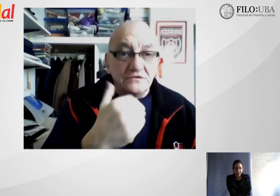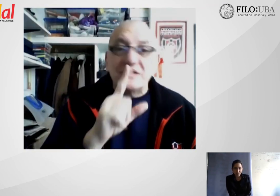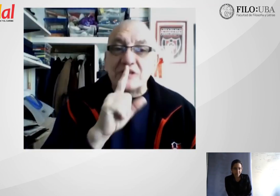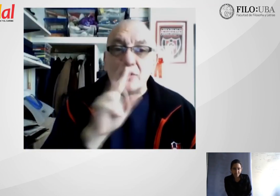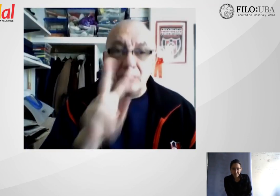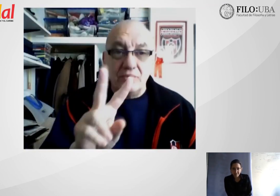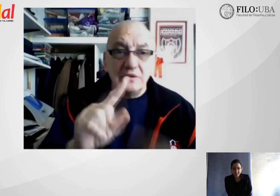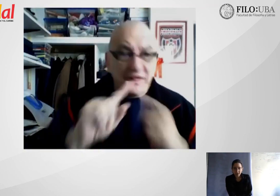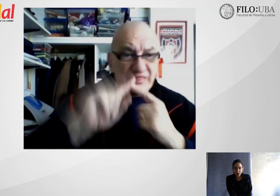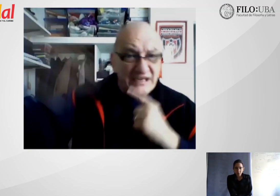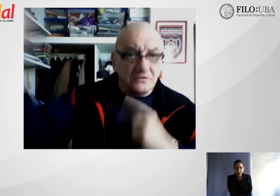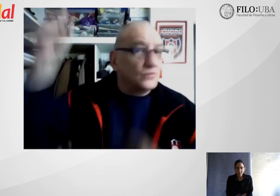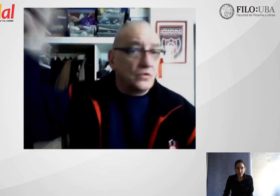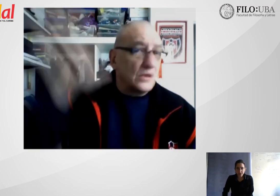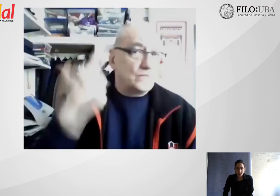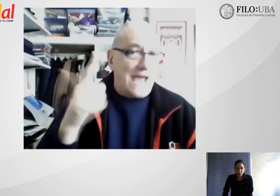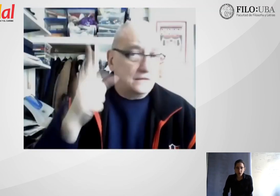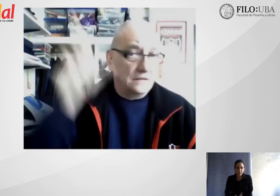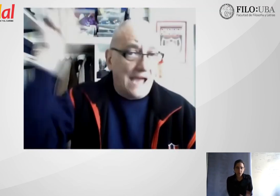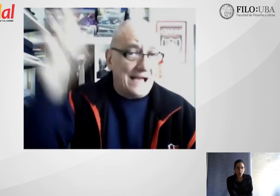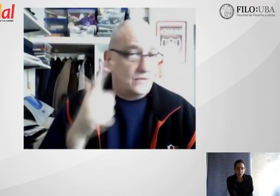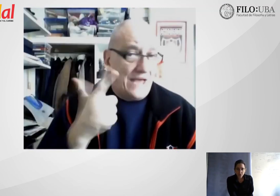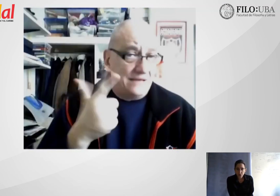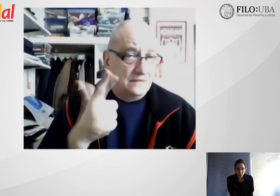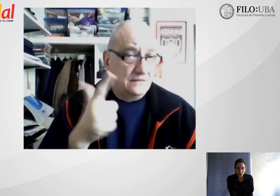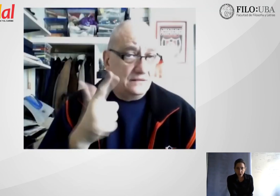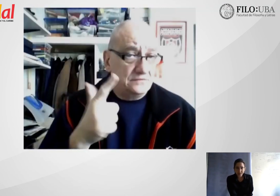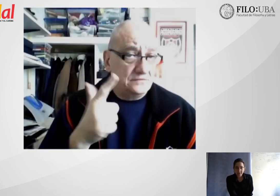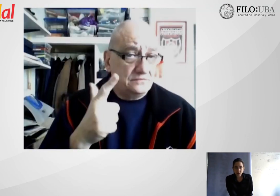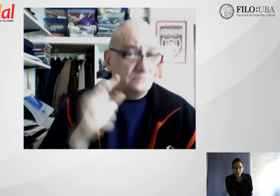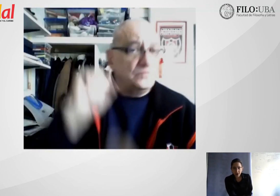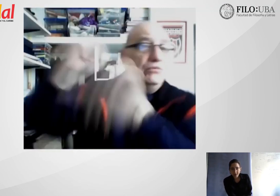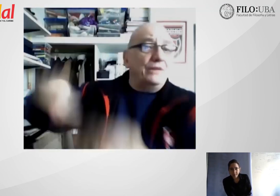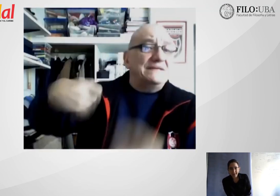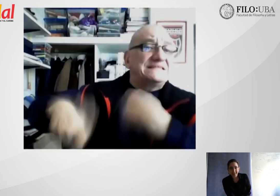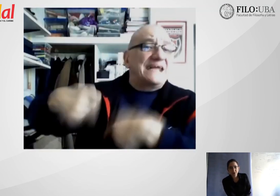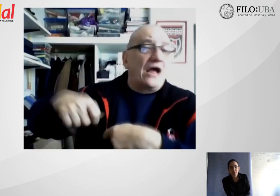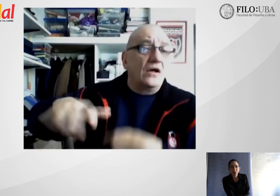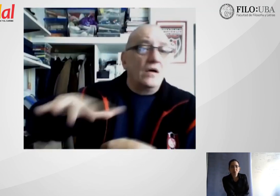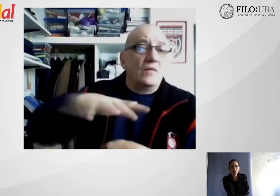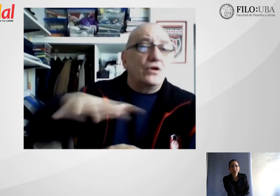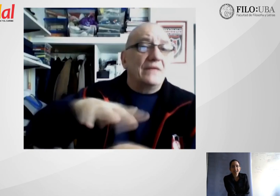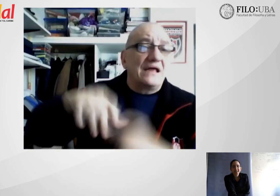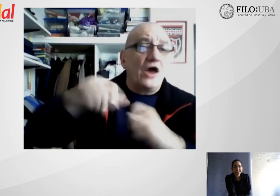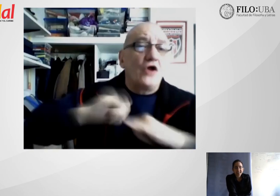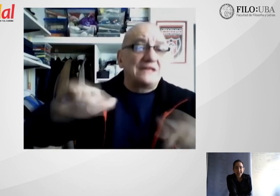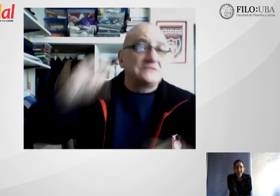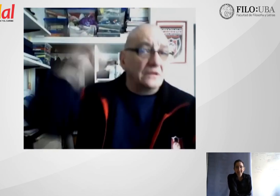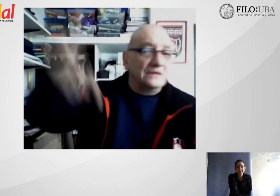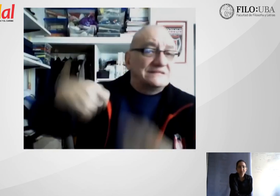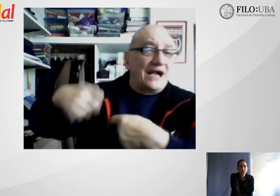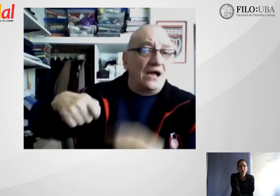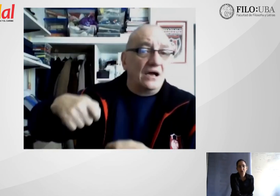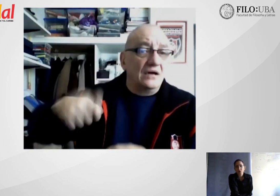Y, por ejemplo, yo le pregunto, ¿vos no tenés televisión, no hay intérprete? Y no, por cómo llega ya